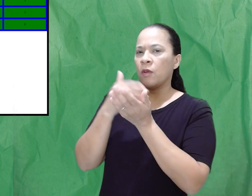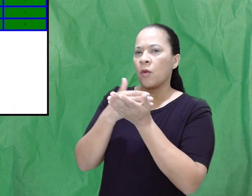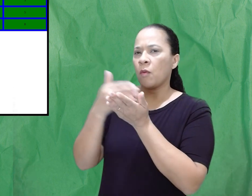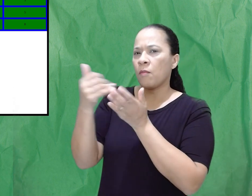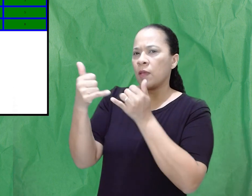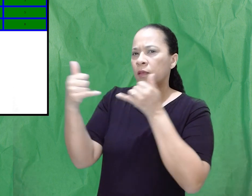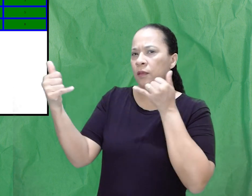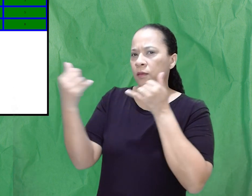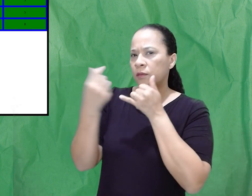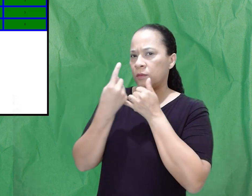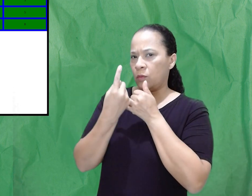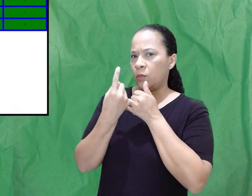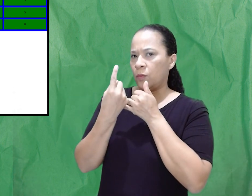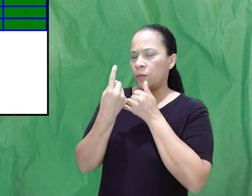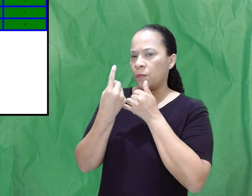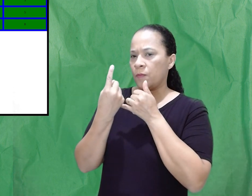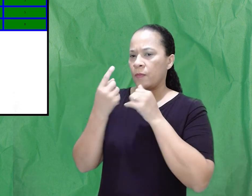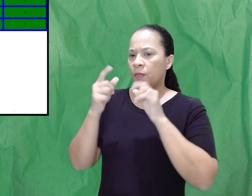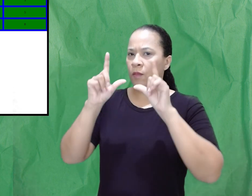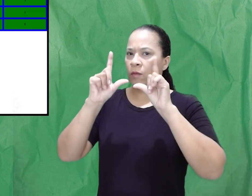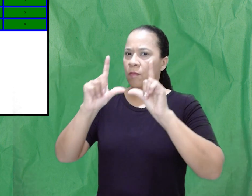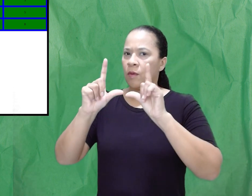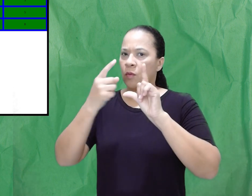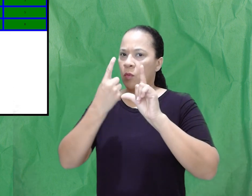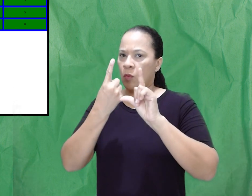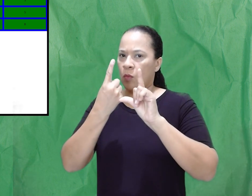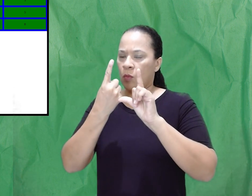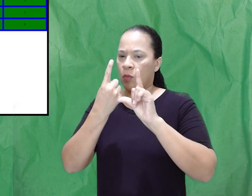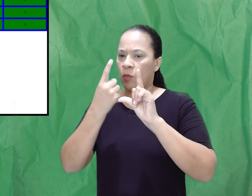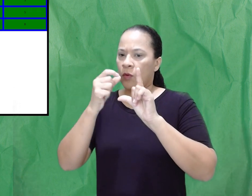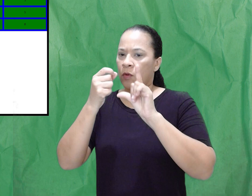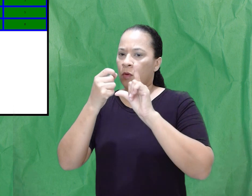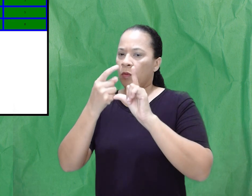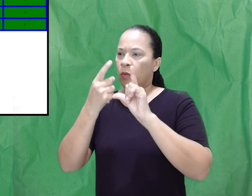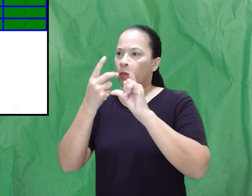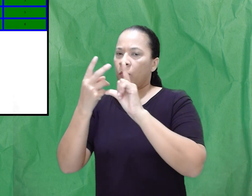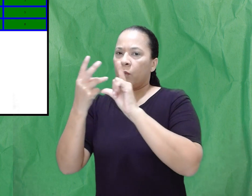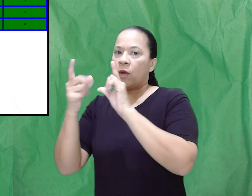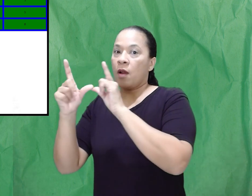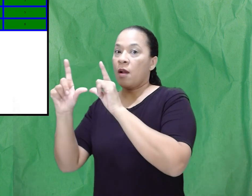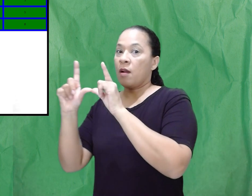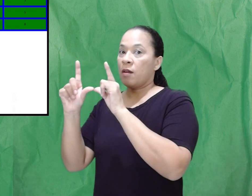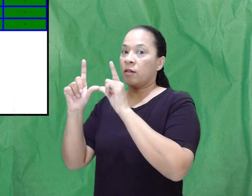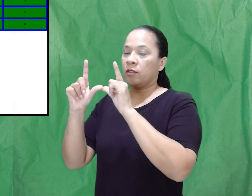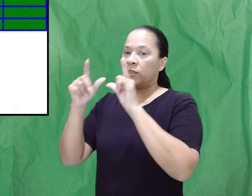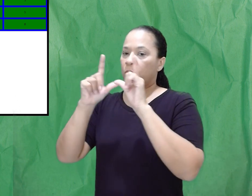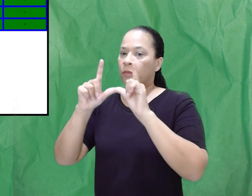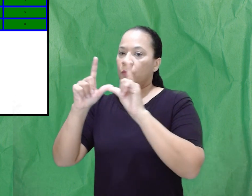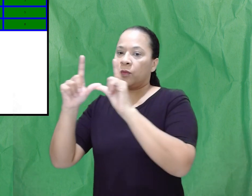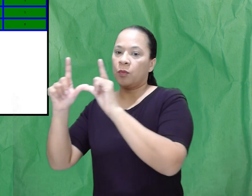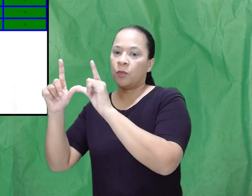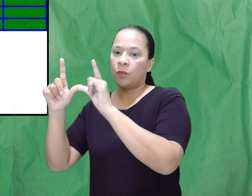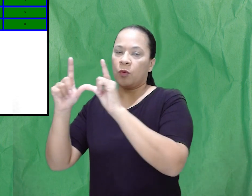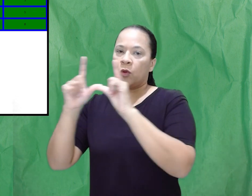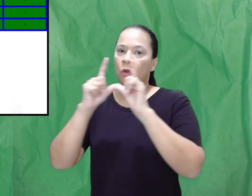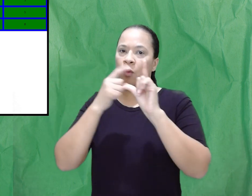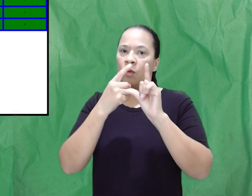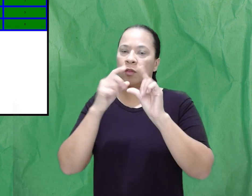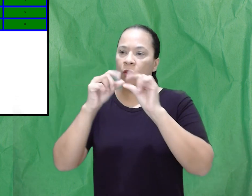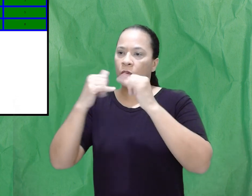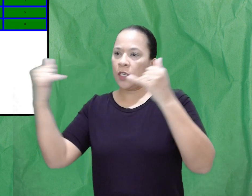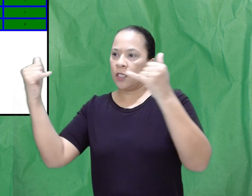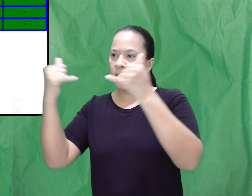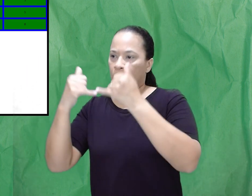1 e vai terminar antes da linha 3, que está aqui então ele vai ocupar a linha 1